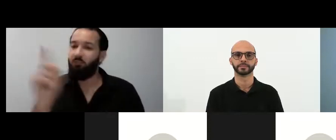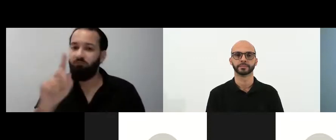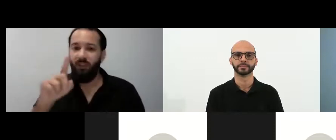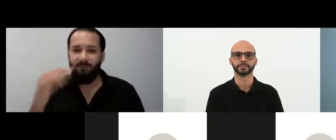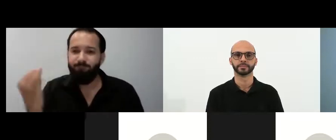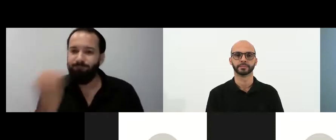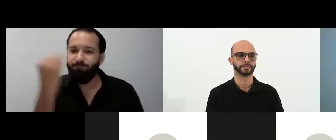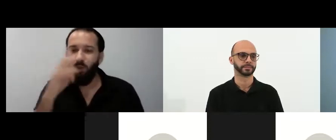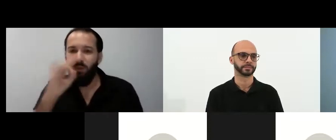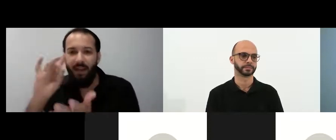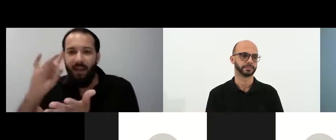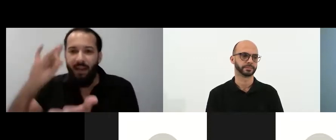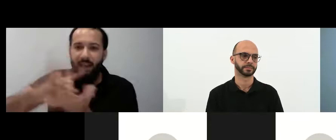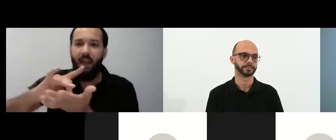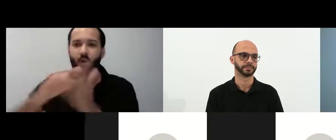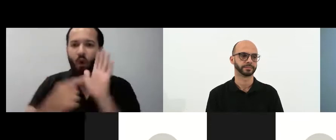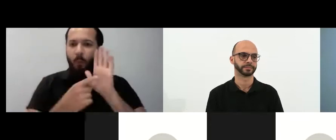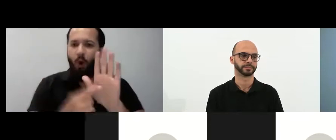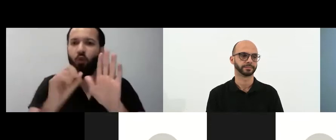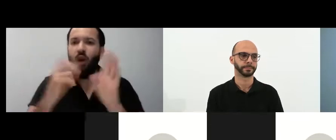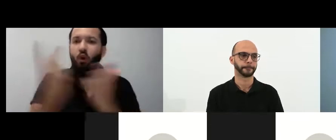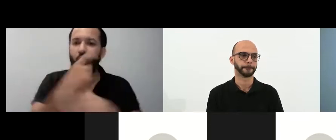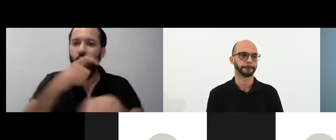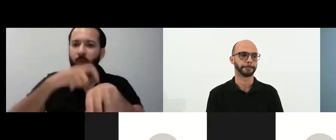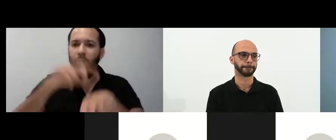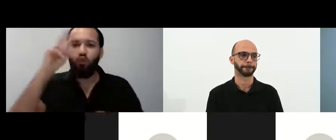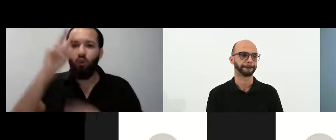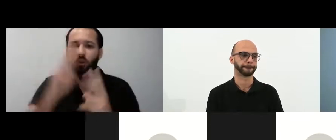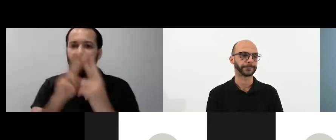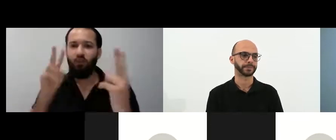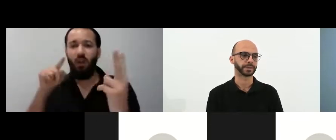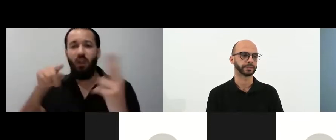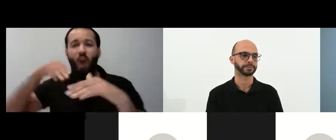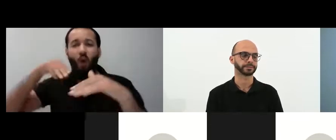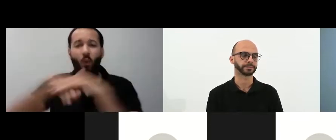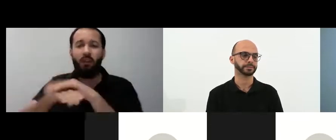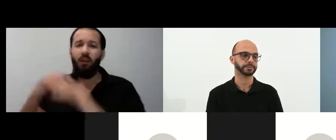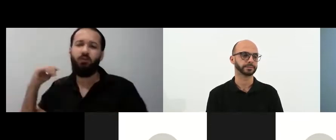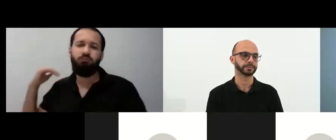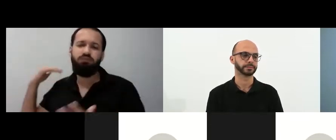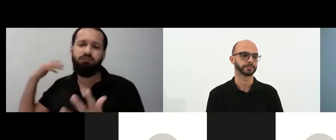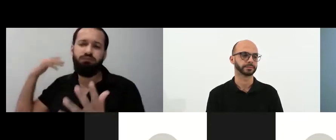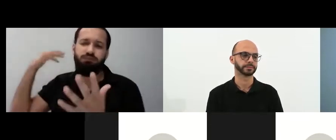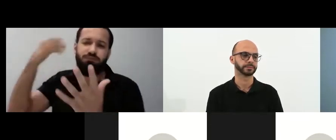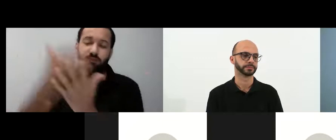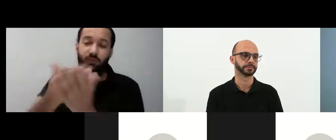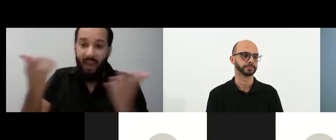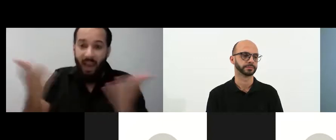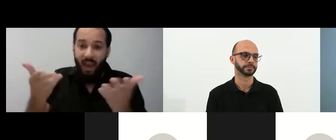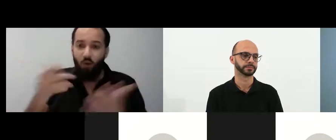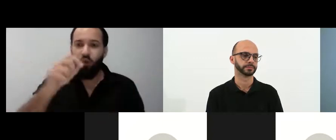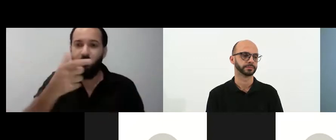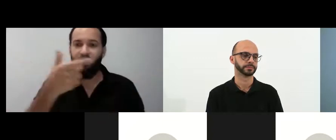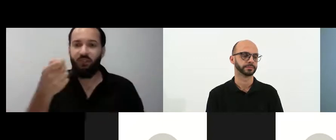parece é que quando a gente pensa, né, fala assim, mas como é que fica? Será que isso seria fraco, não seria ruim,